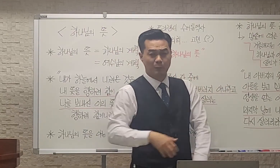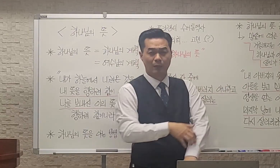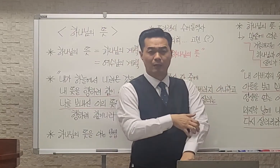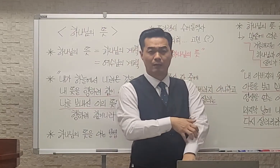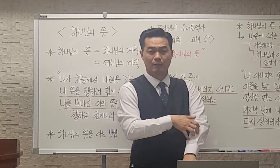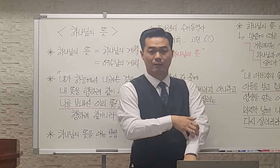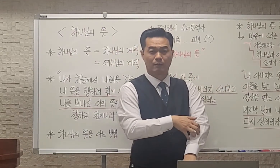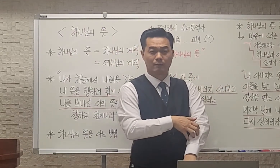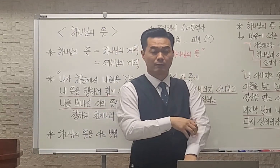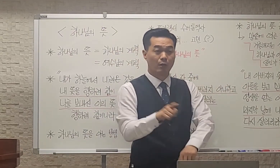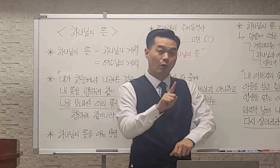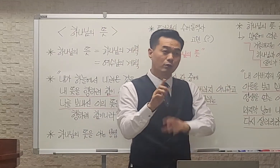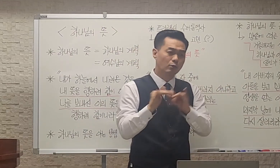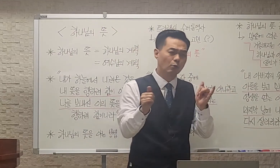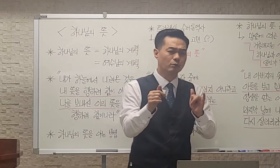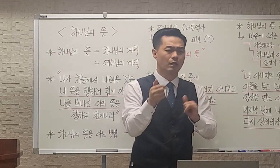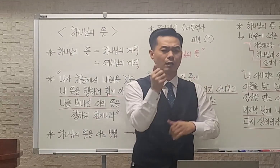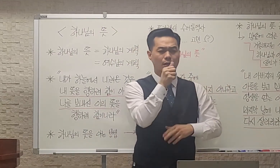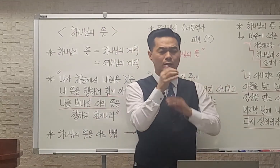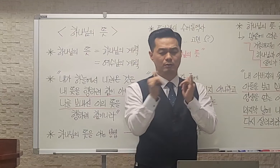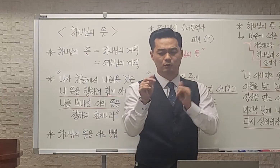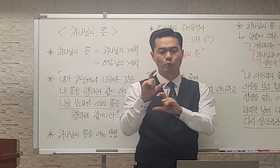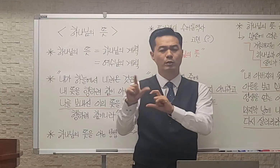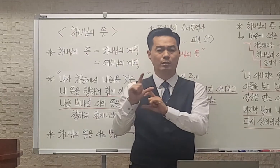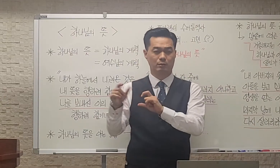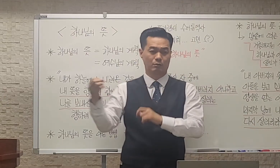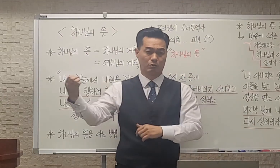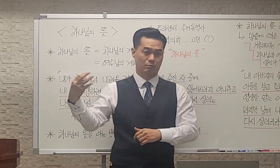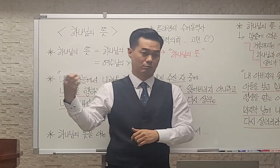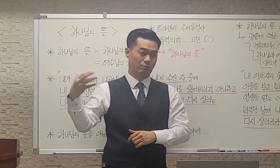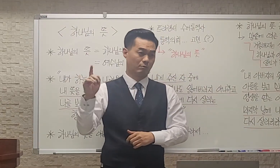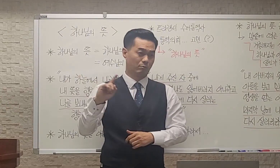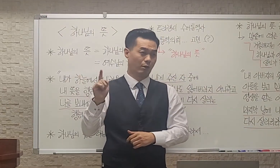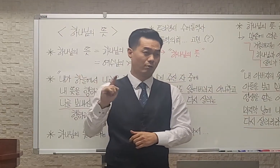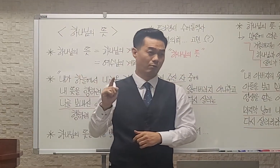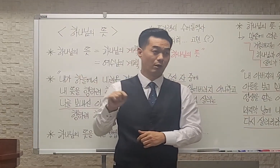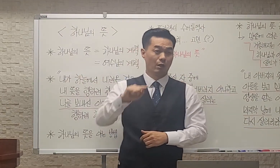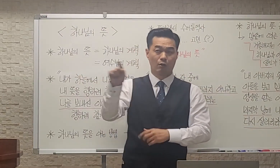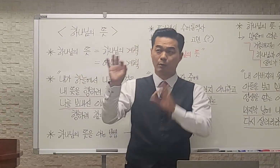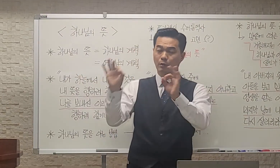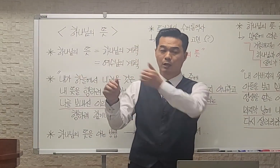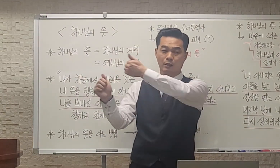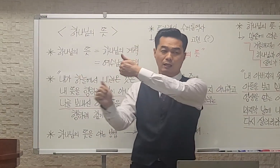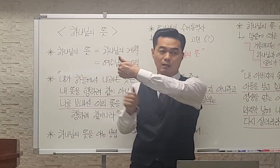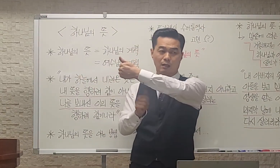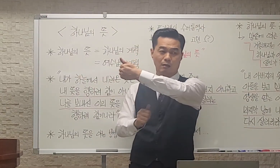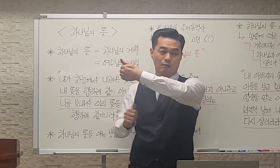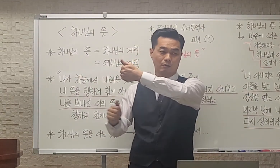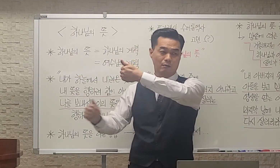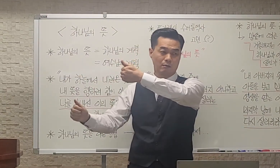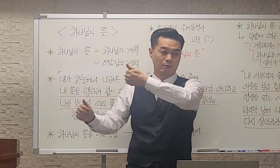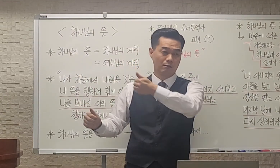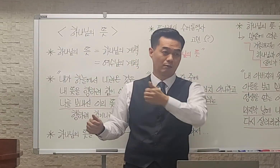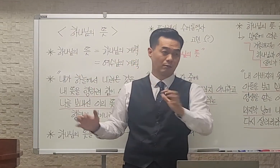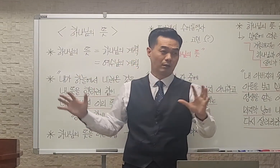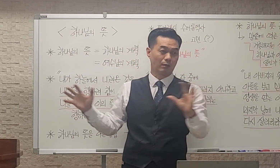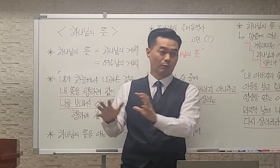불편해. 어떤 통역사들은 고민하더라고요. 뭐예요? 거기 보니까 다단계